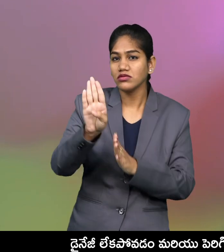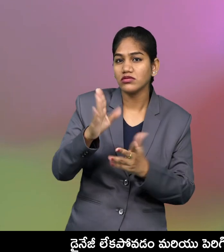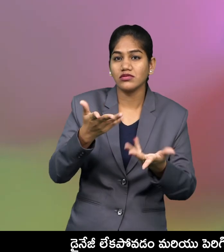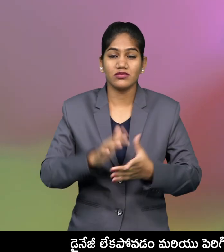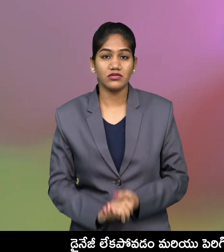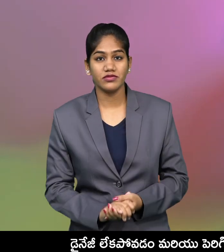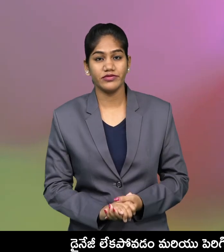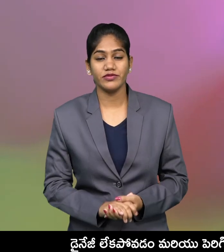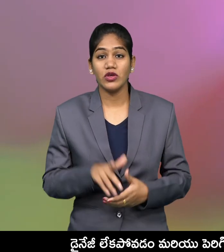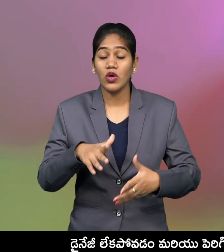దోహదపడ్డాయి.